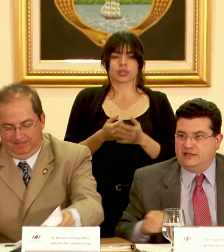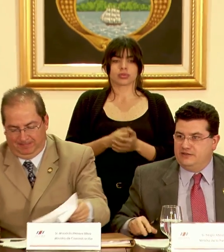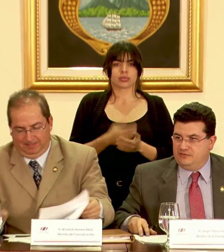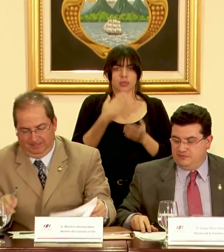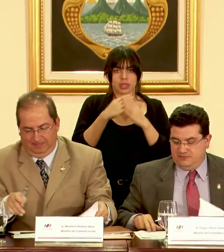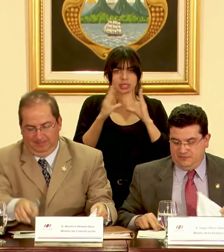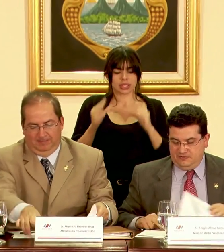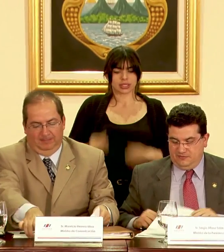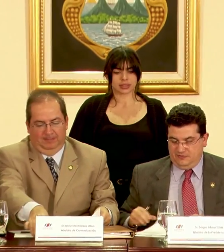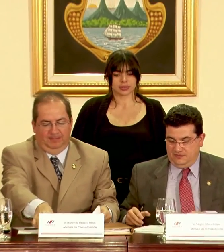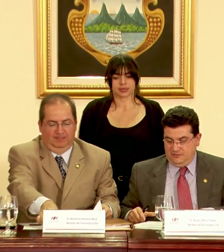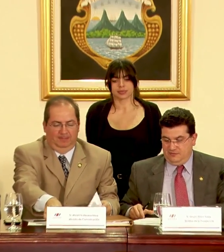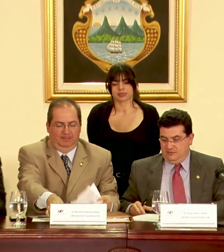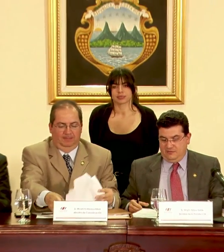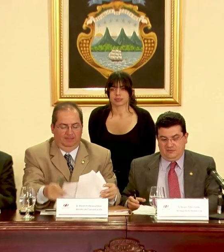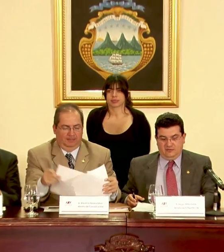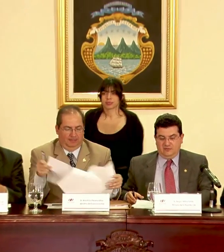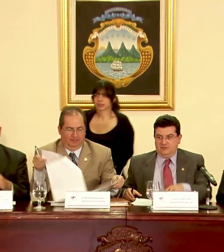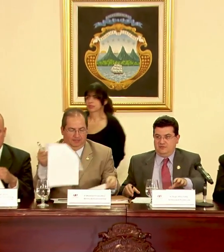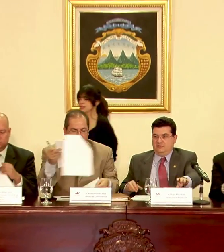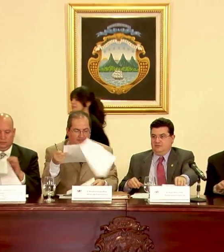compañeros de la mesa buenas tardes gracias